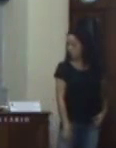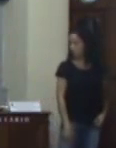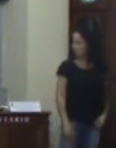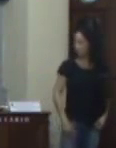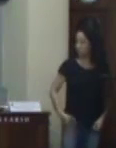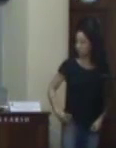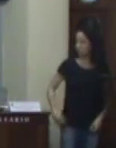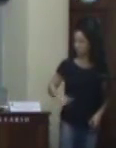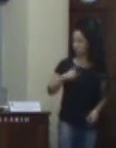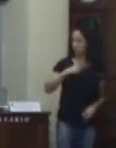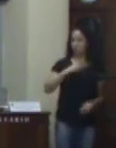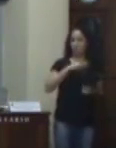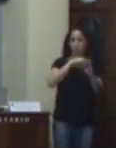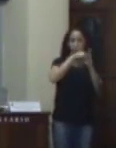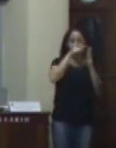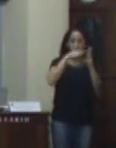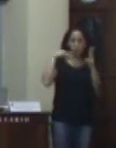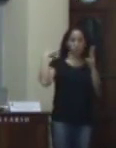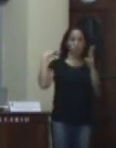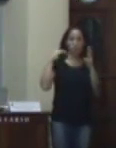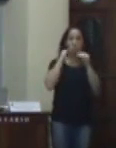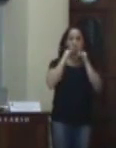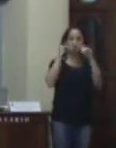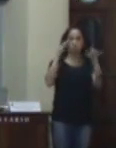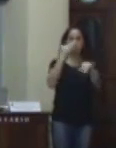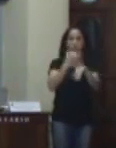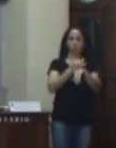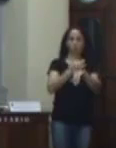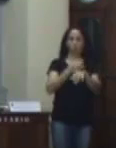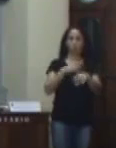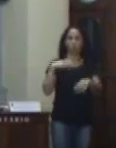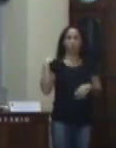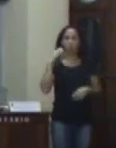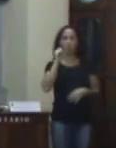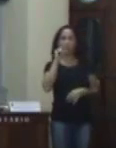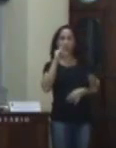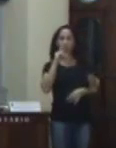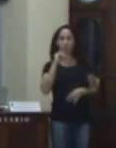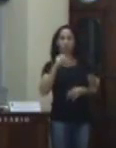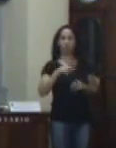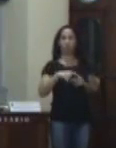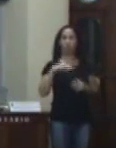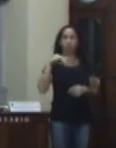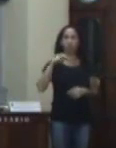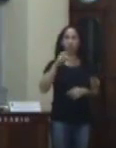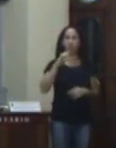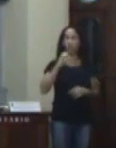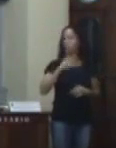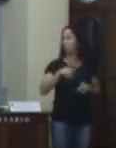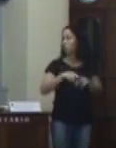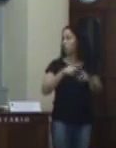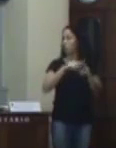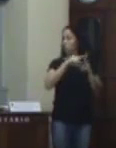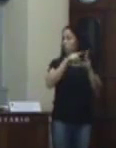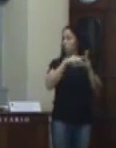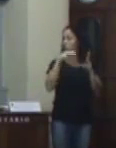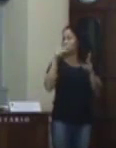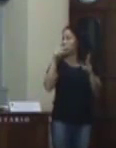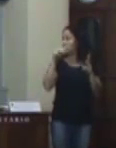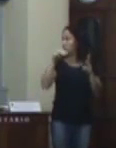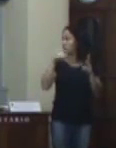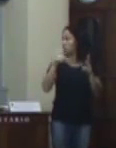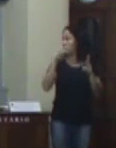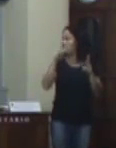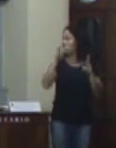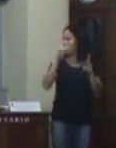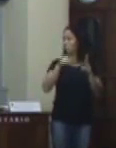Temos justificativa de três vereadores aqui. Vereador Silvio Graça, vereador Marcelo, vereador Pedro Graça. Quando se justificar,